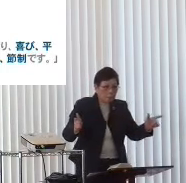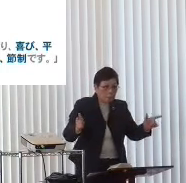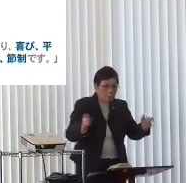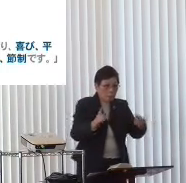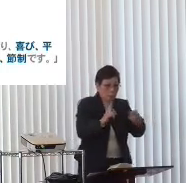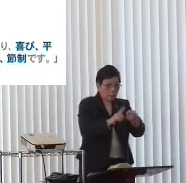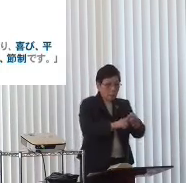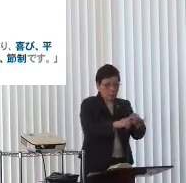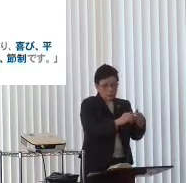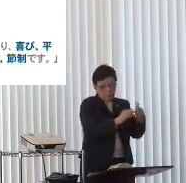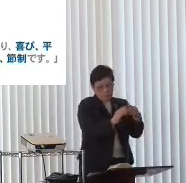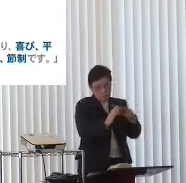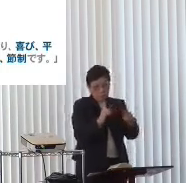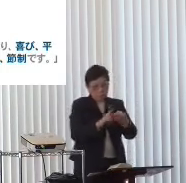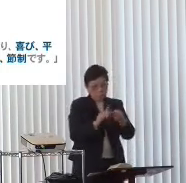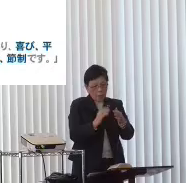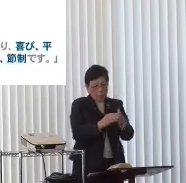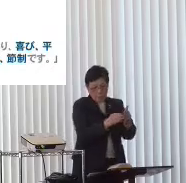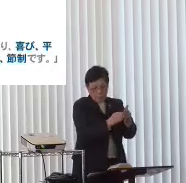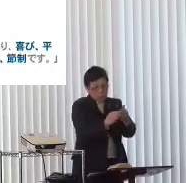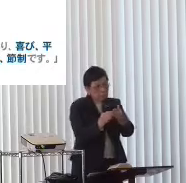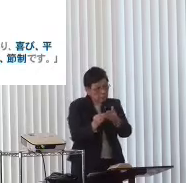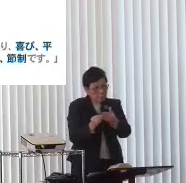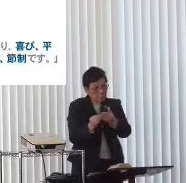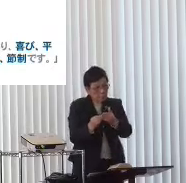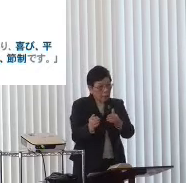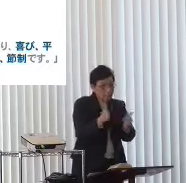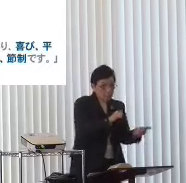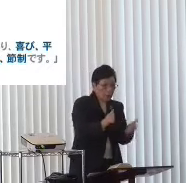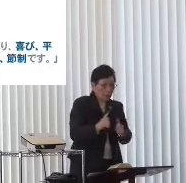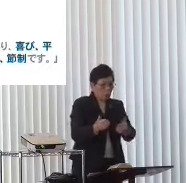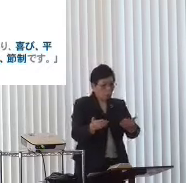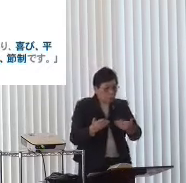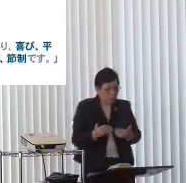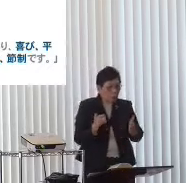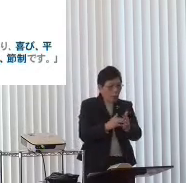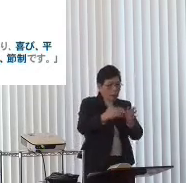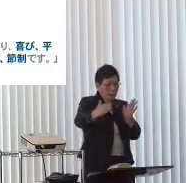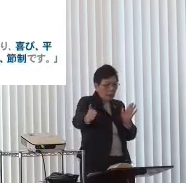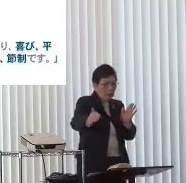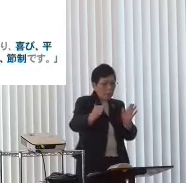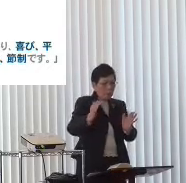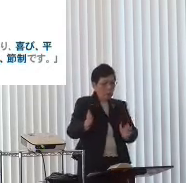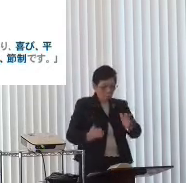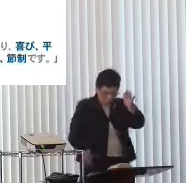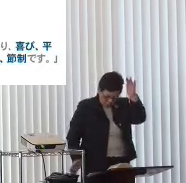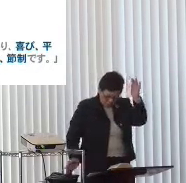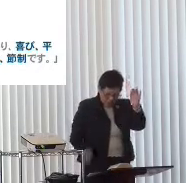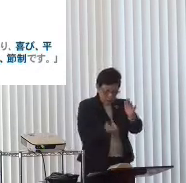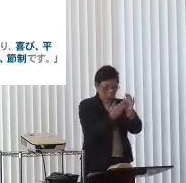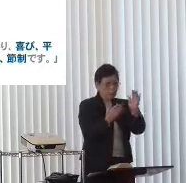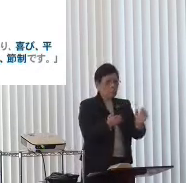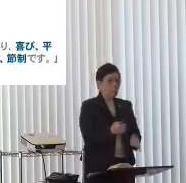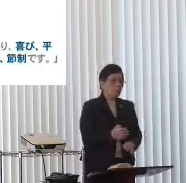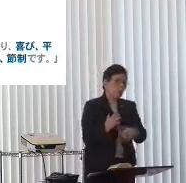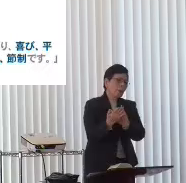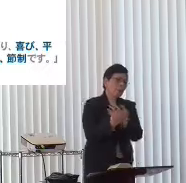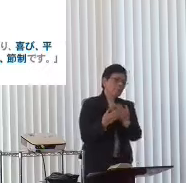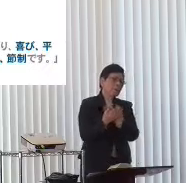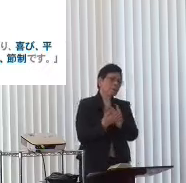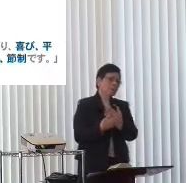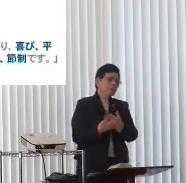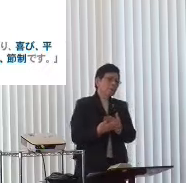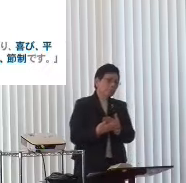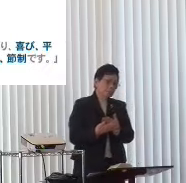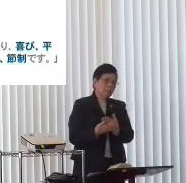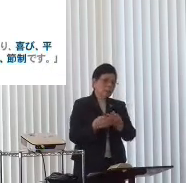仰を告白し洗礼を受ける、これに勝る実はありません。そして私たち個人的